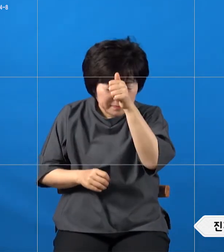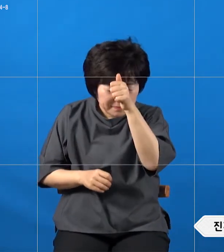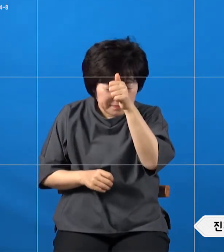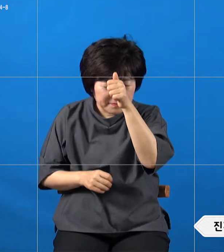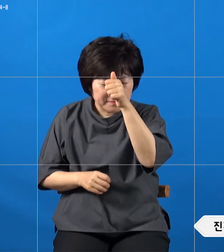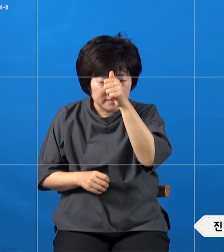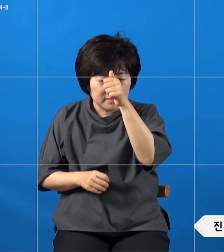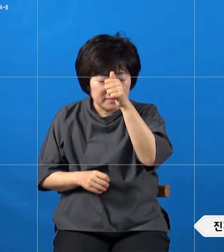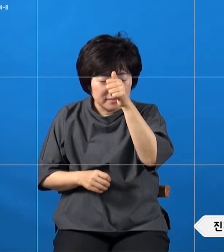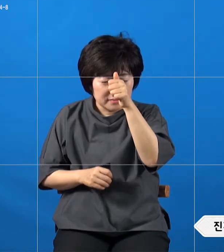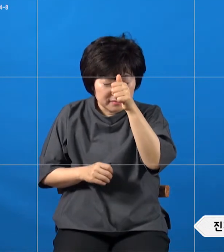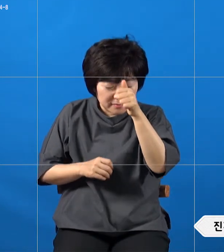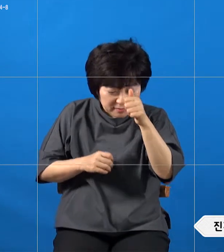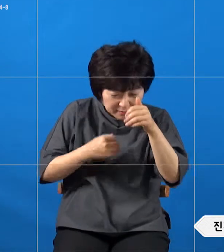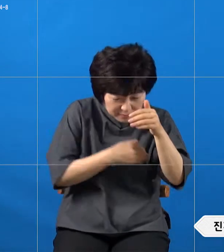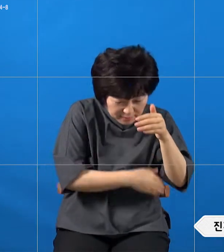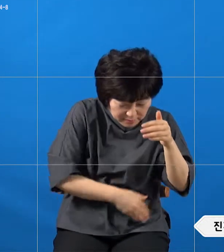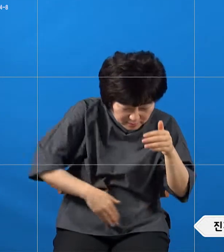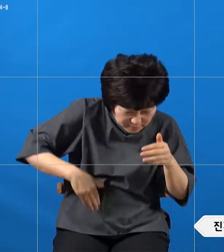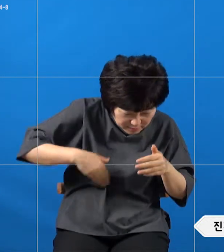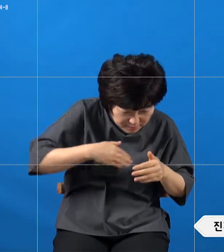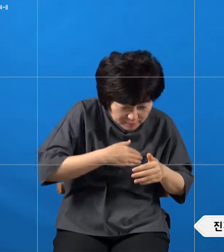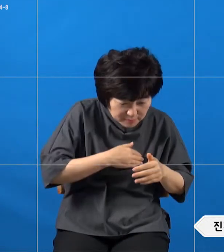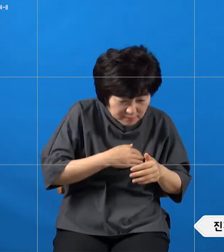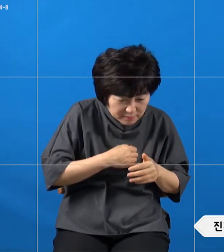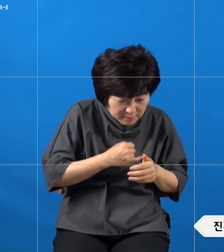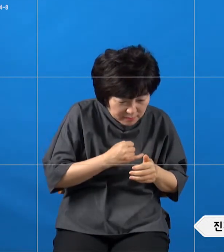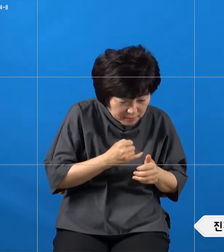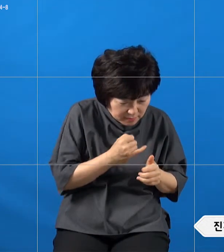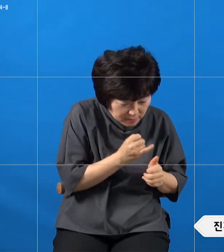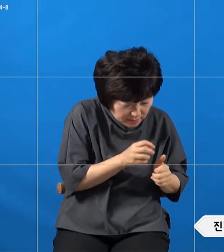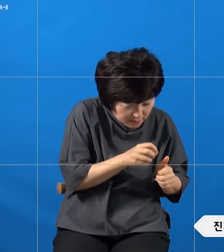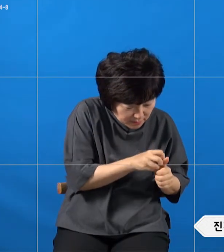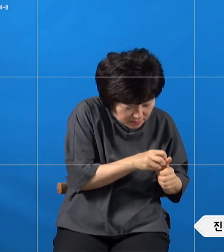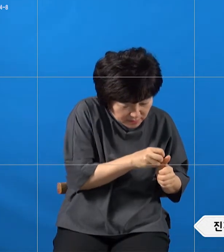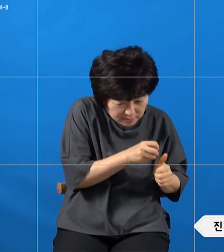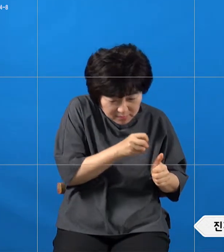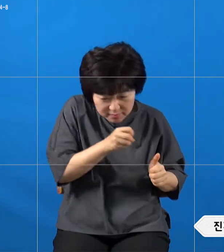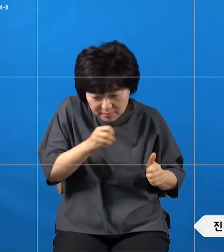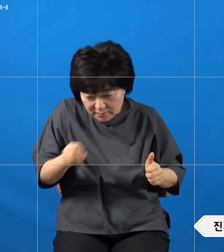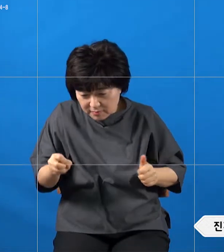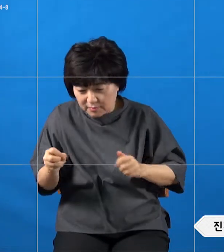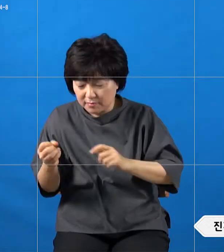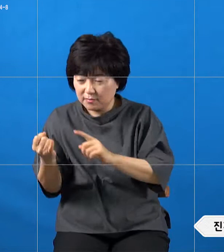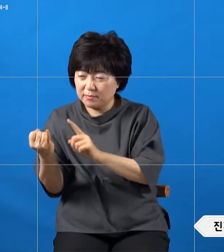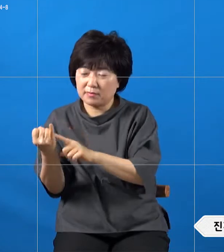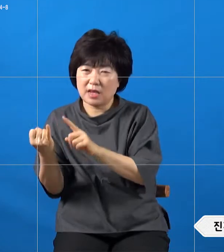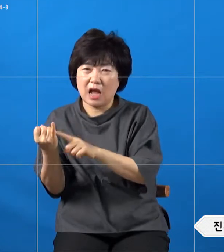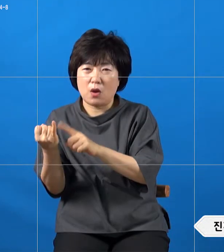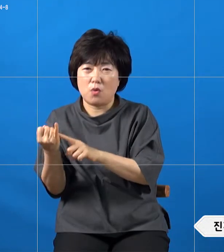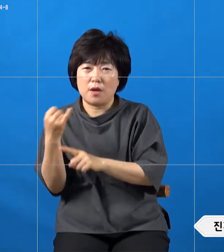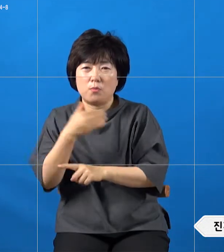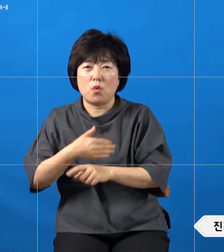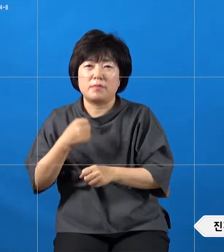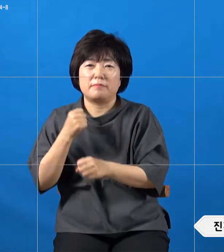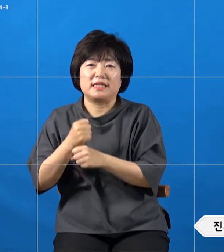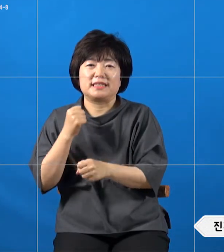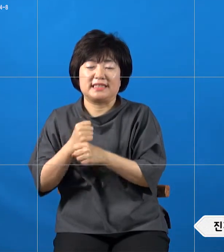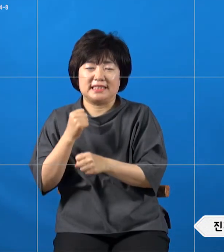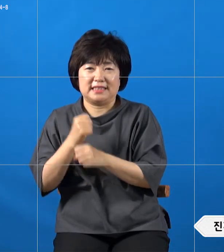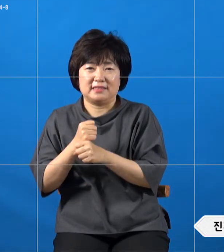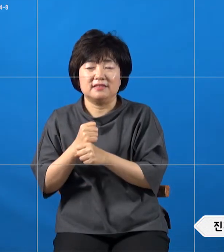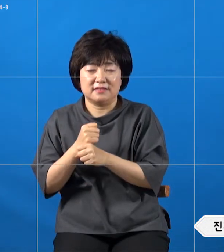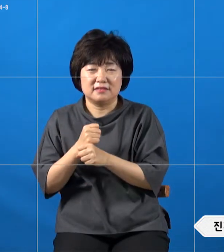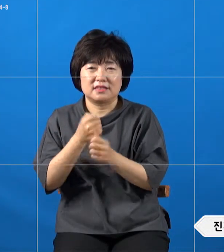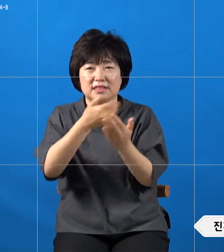아담의 구부러진 몸에서 하와의 몸을 만드시는 하나님의 손의 모습을